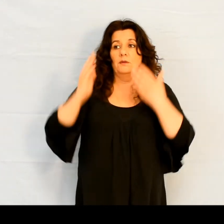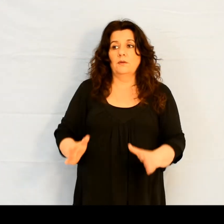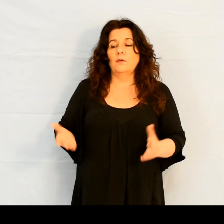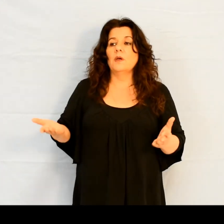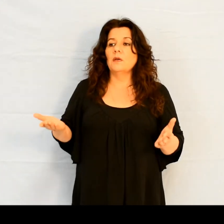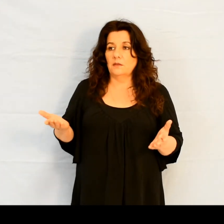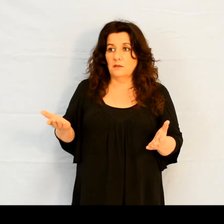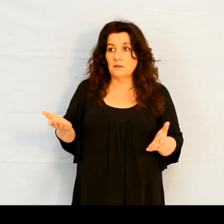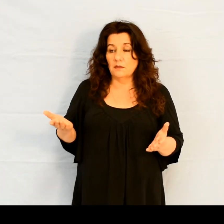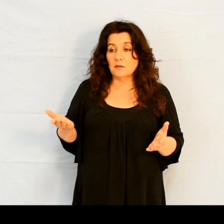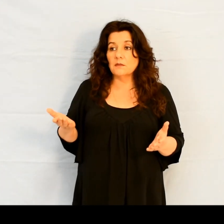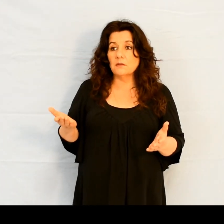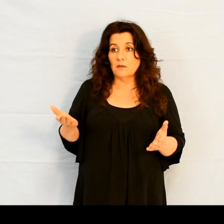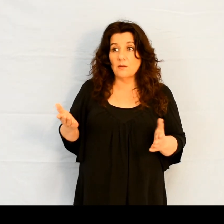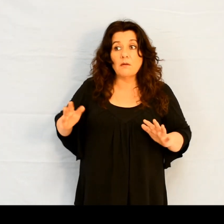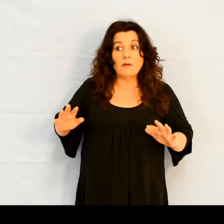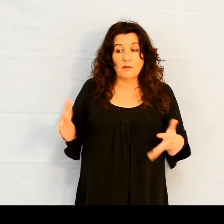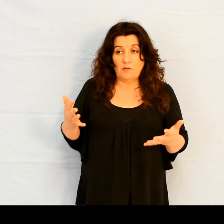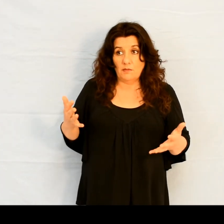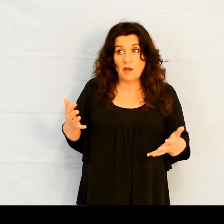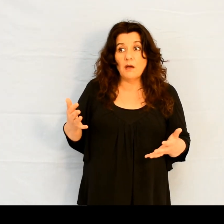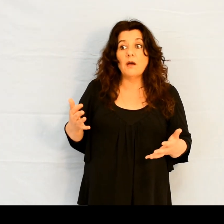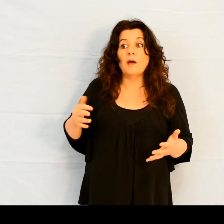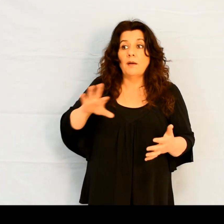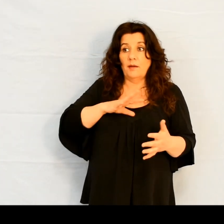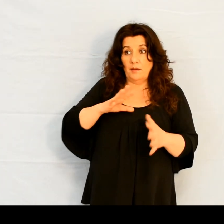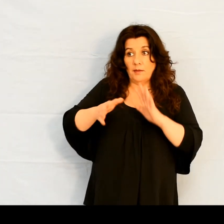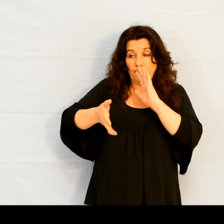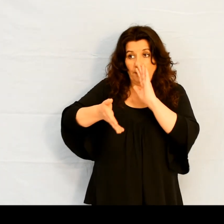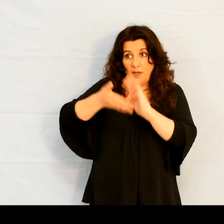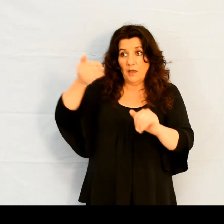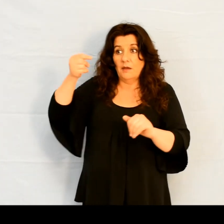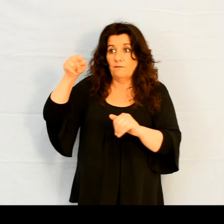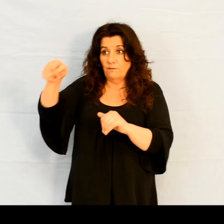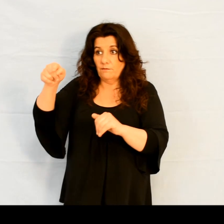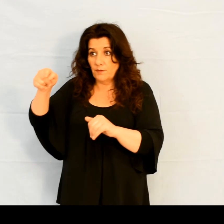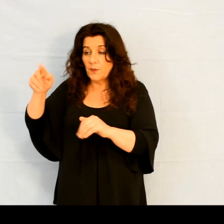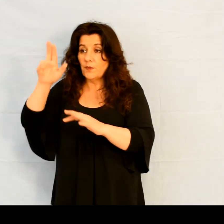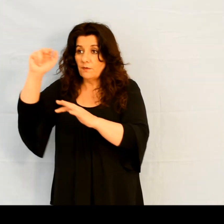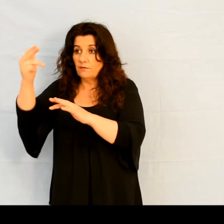Quand par vous, je manifesterai ma sainteté à leurs yeux.